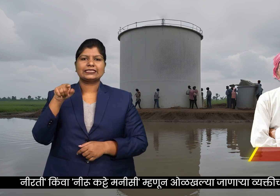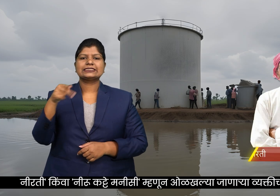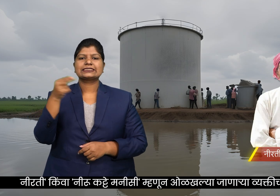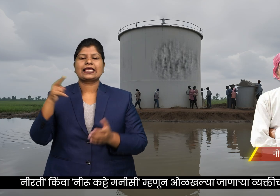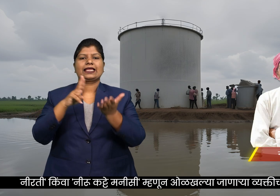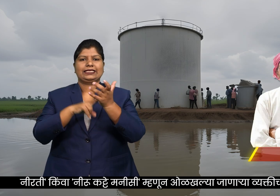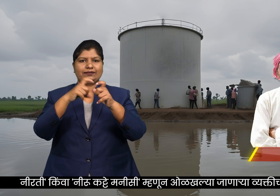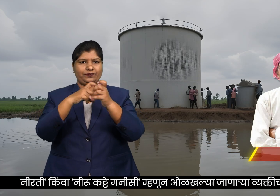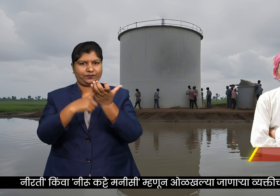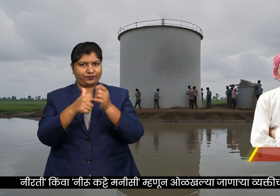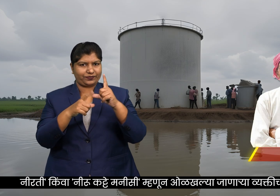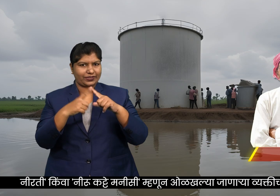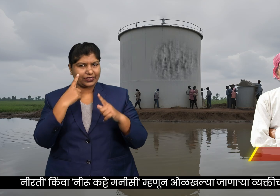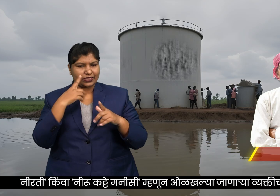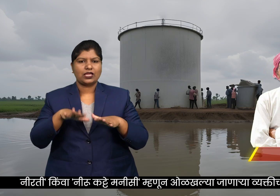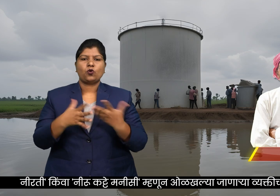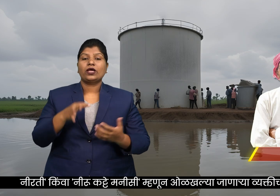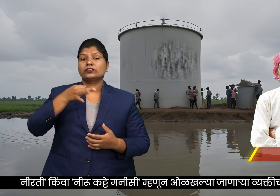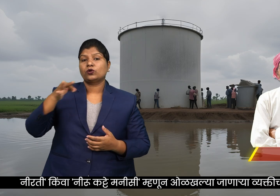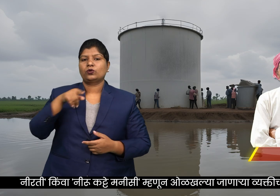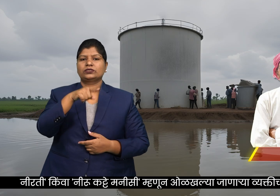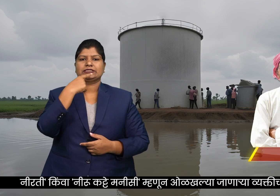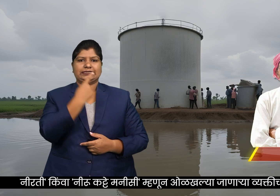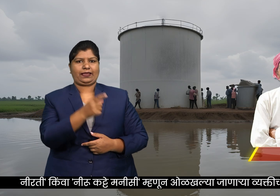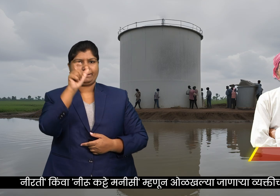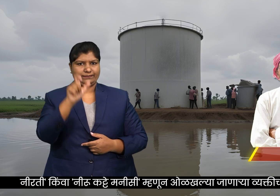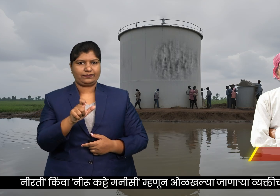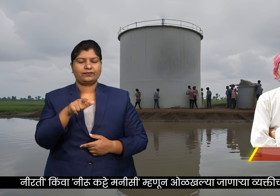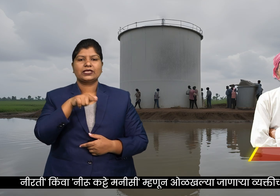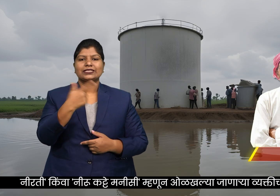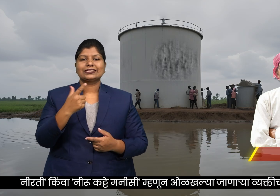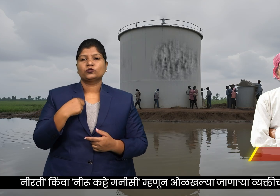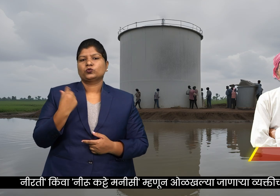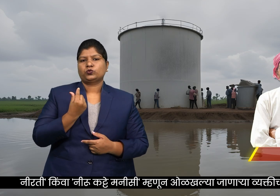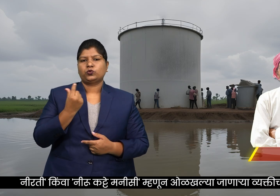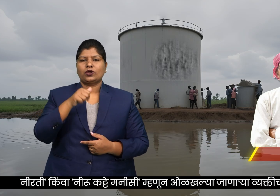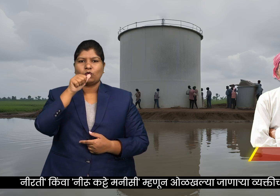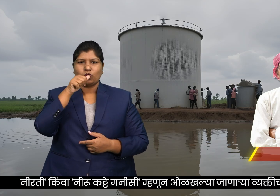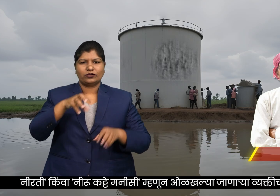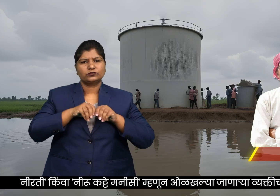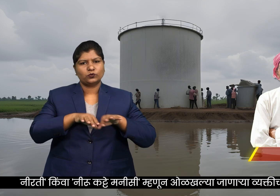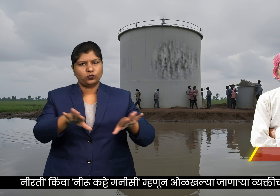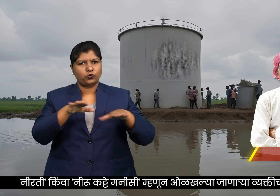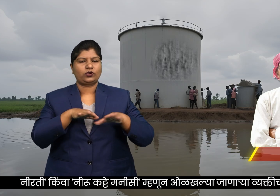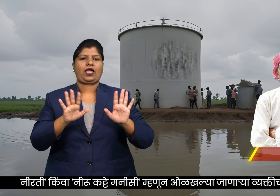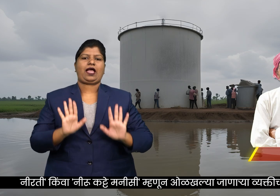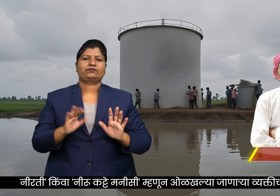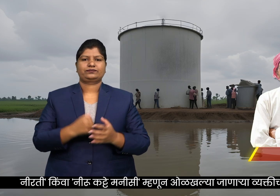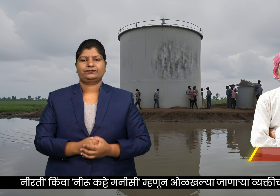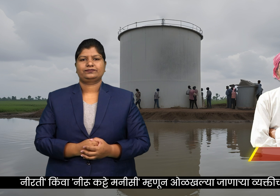किंवा नीरू कट्टे, मानसी म्हणून ओळखलेल्या जाणाऱ्या व्यक्तींना नियुक्त केली.